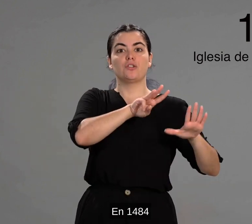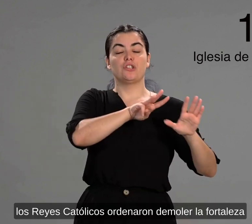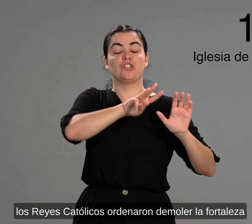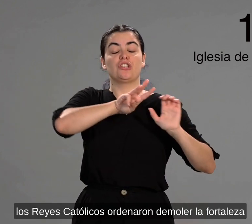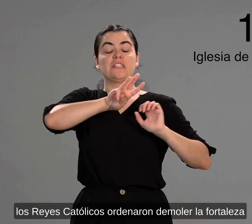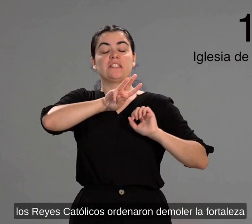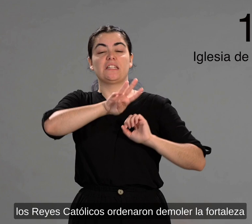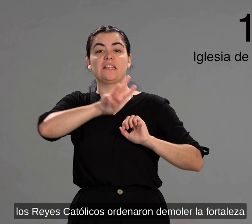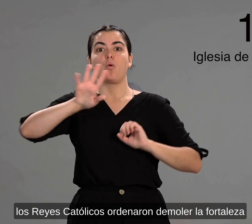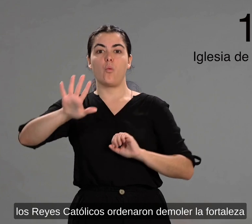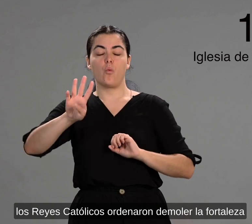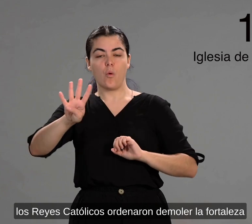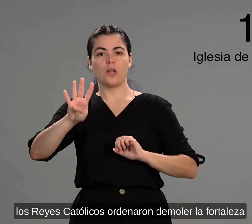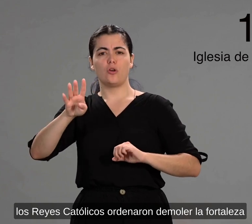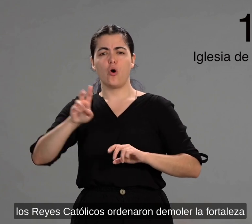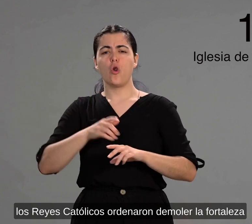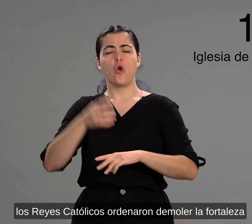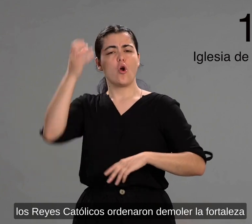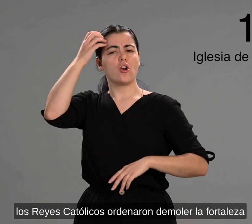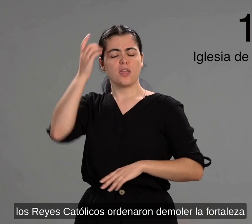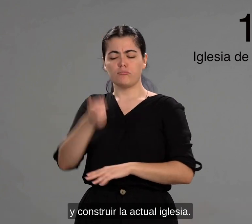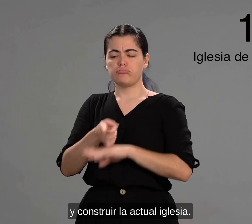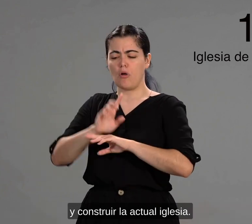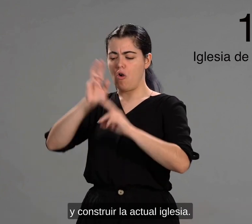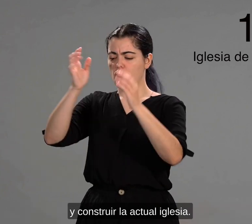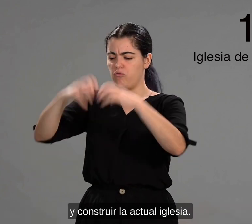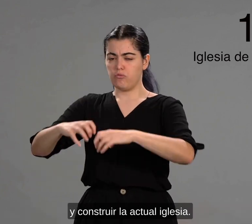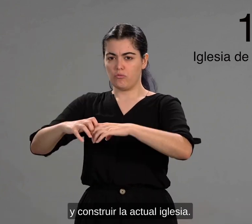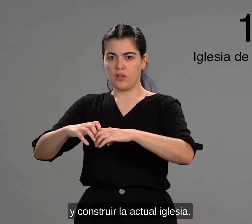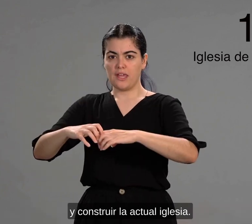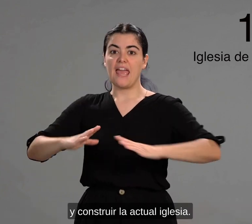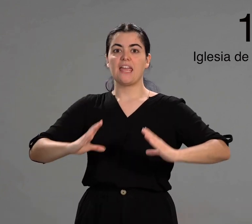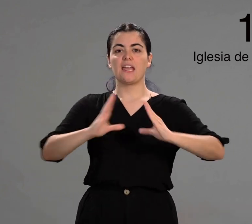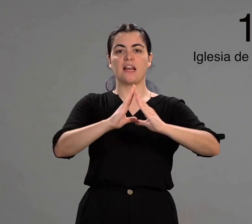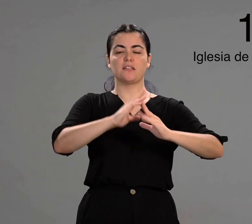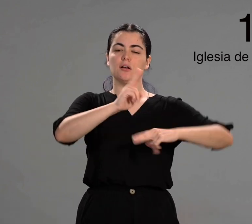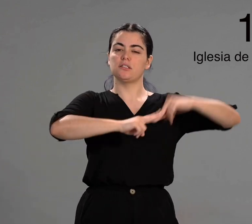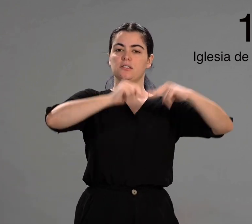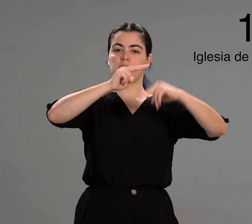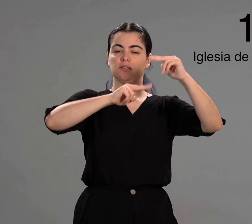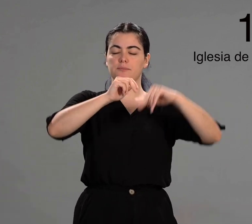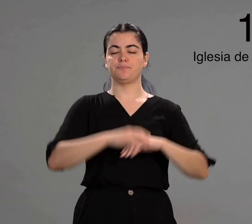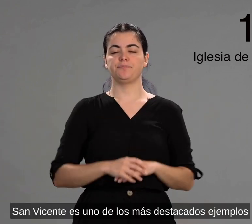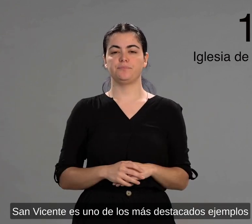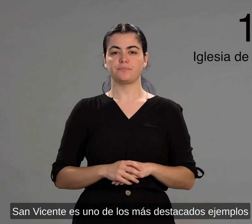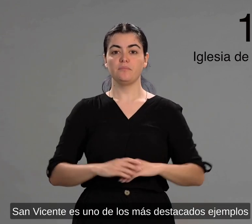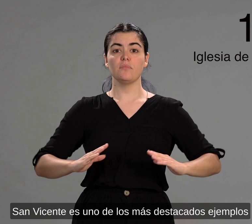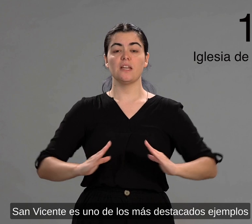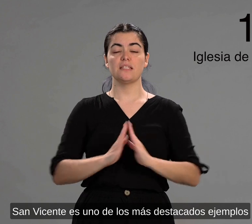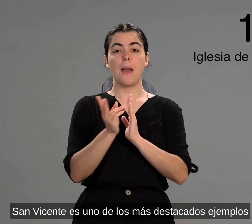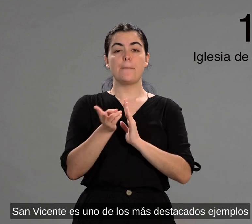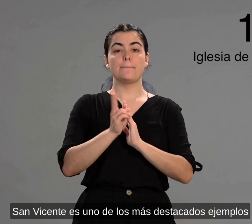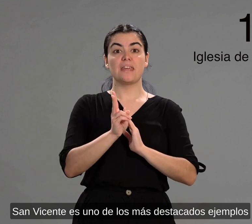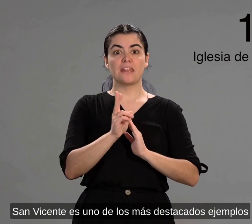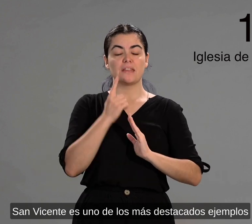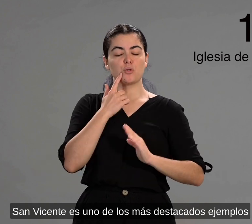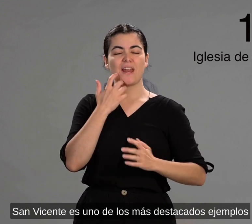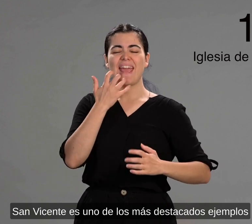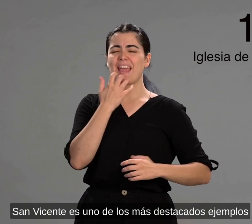los reyes católicos ordenaron demoler la fortaleza y construir la actual iglesia. San Vicente es uno de los más destacados